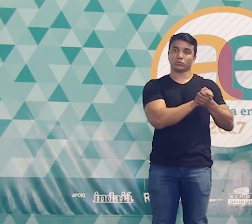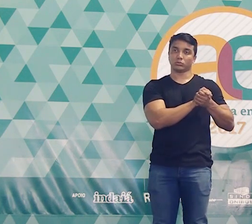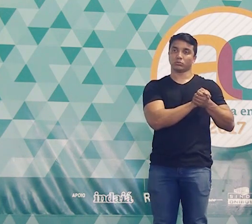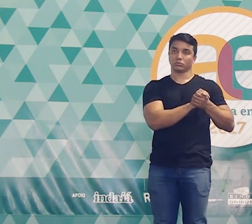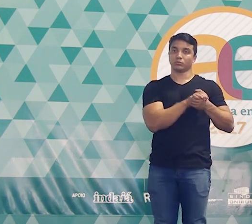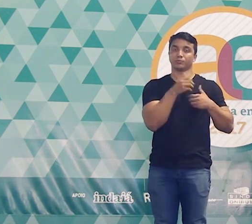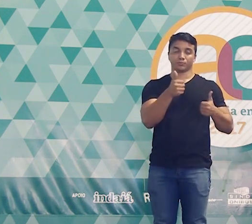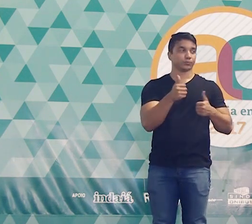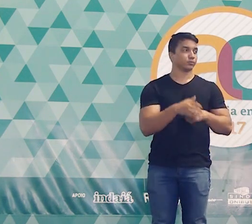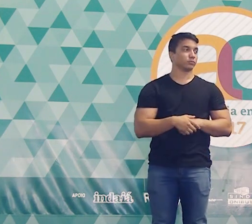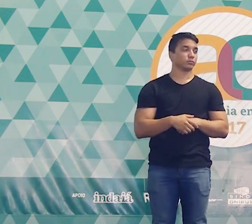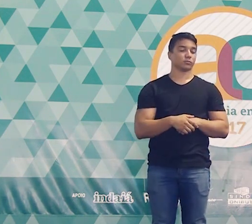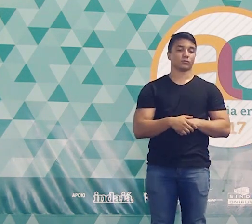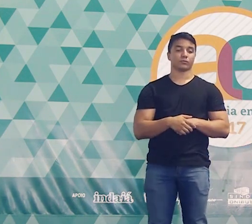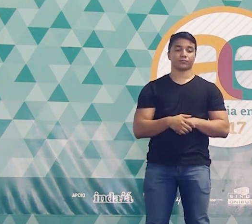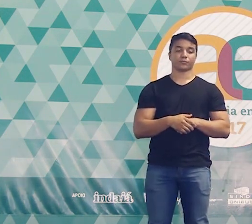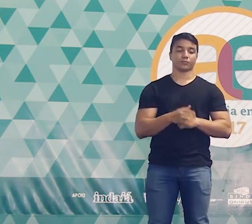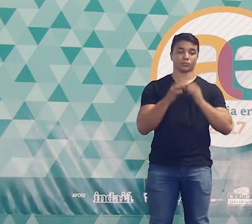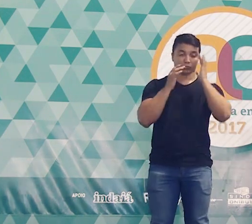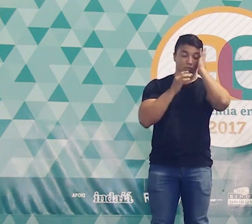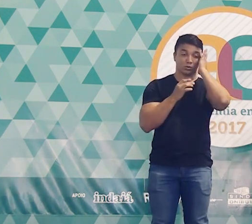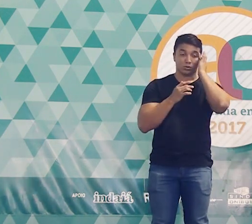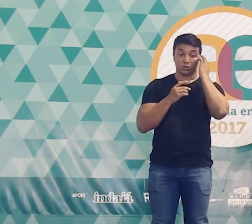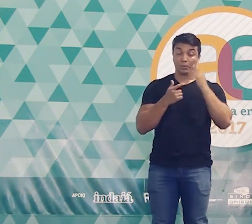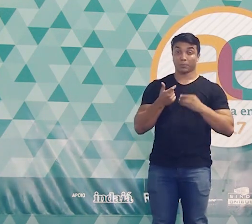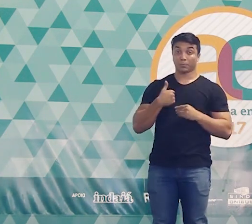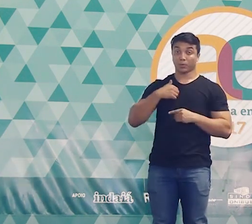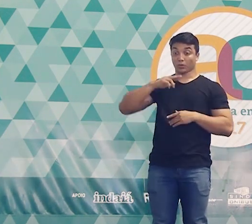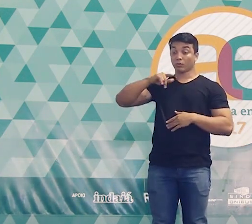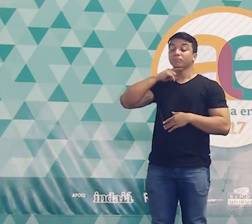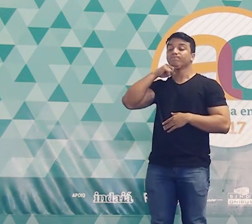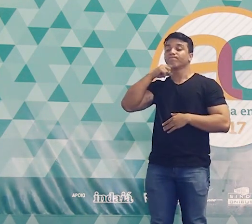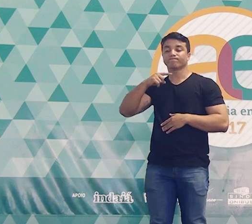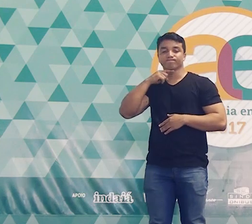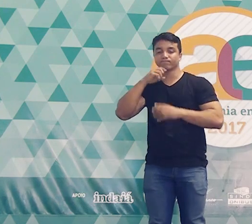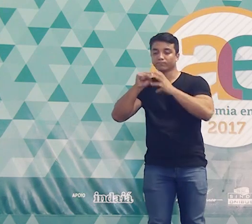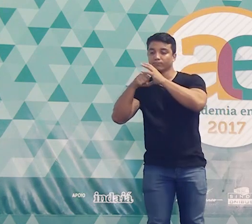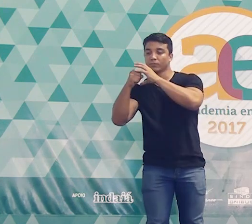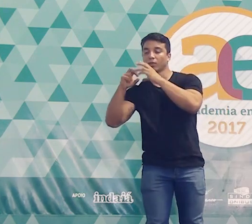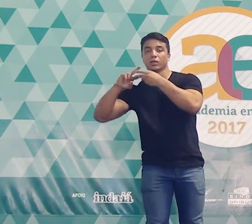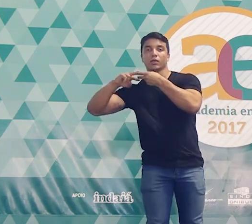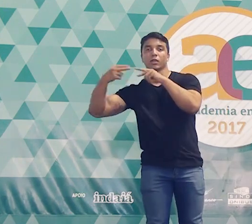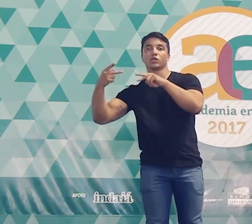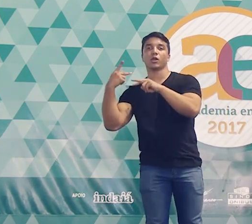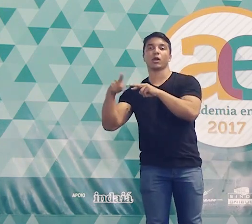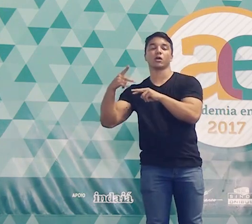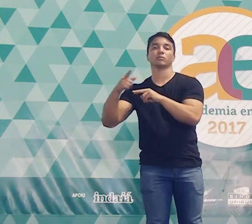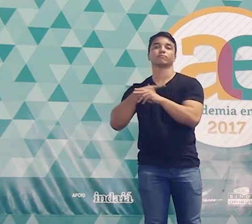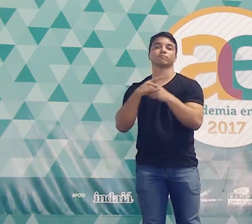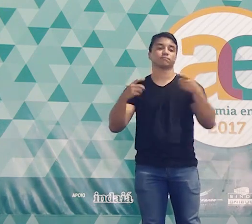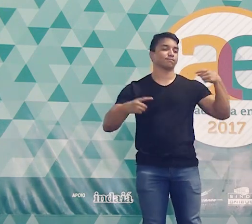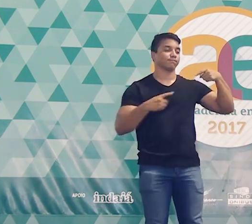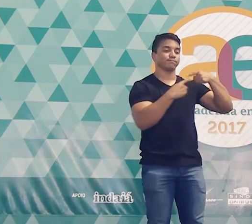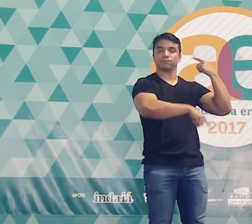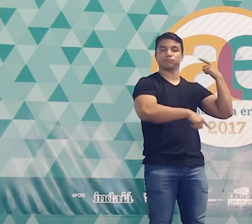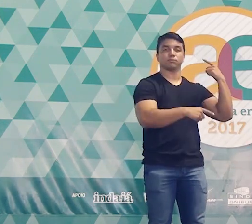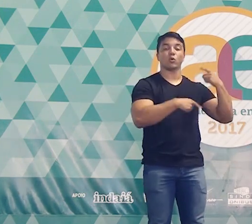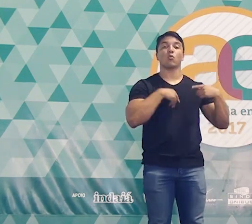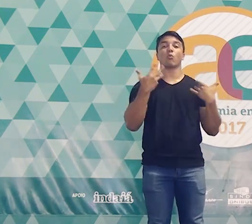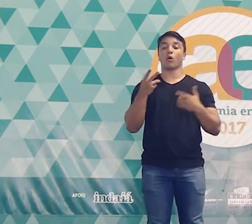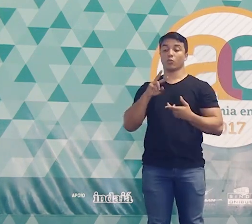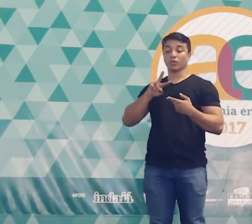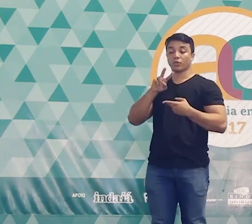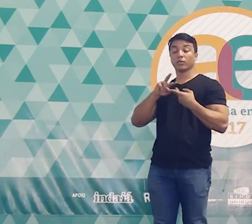Compreendem? Então é isso. Olha só, não foi possível fazer o exame do DNA nuclear. Então qual é o DNA que eu